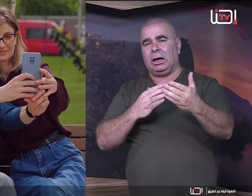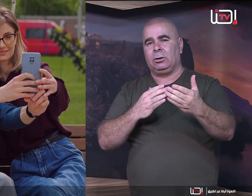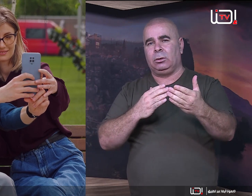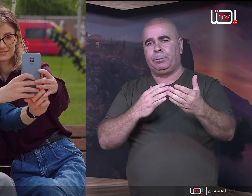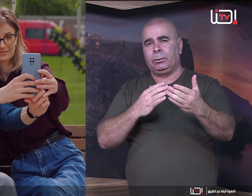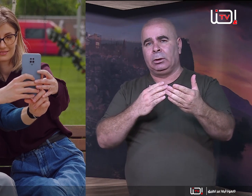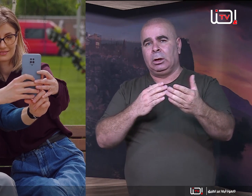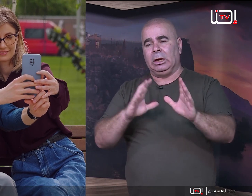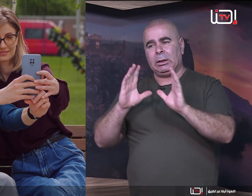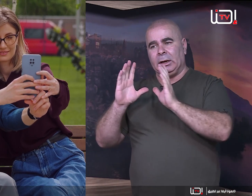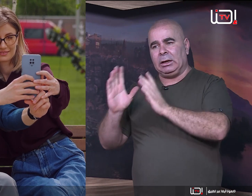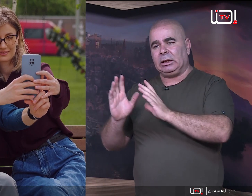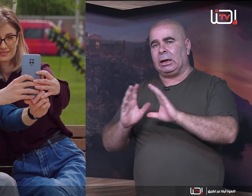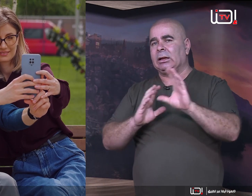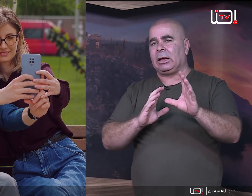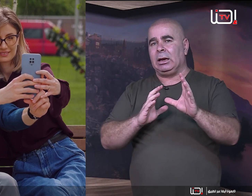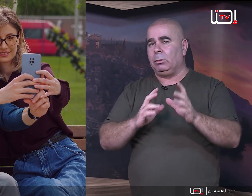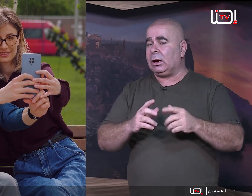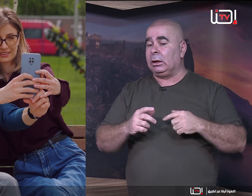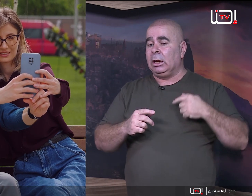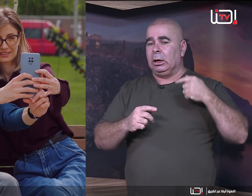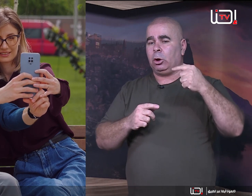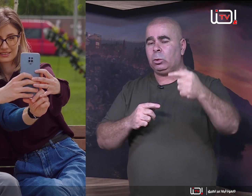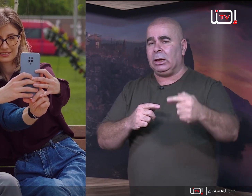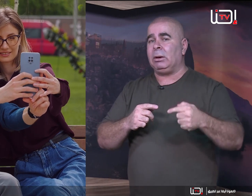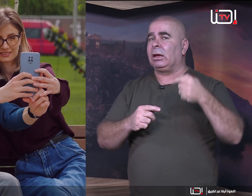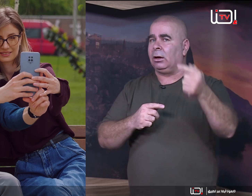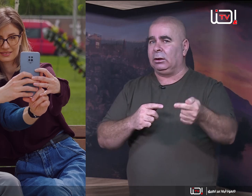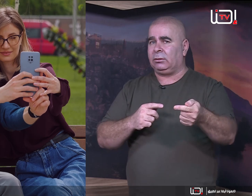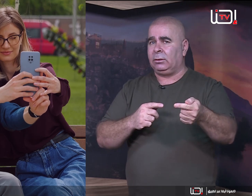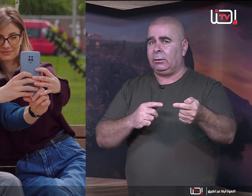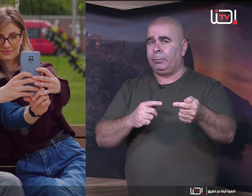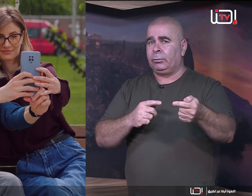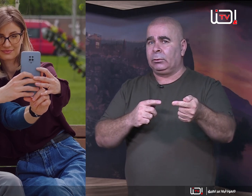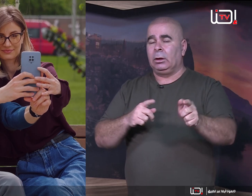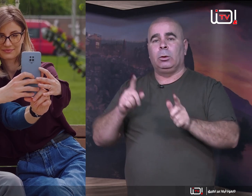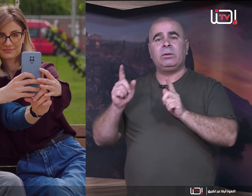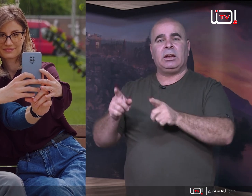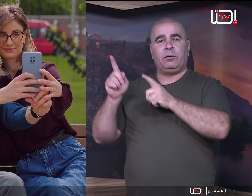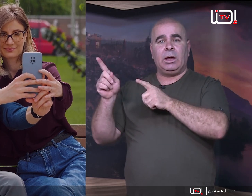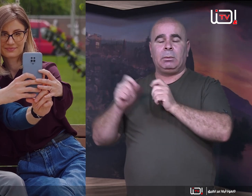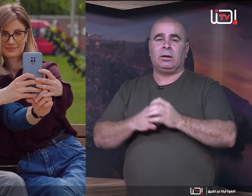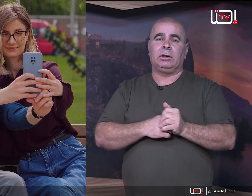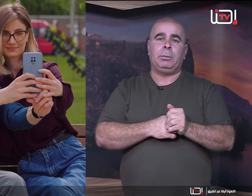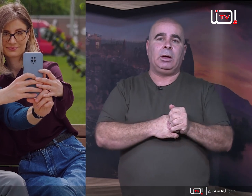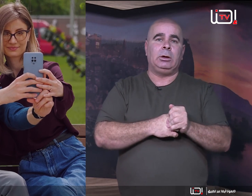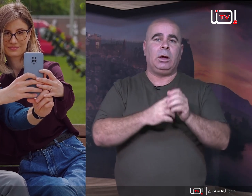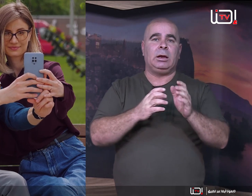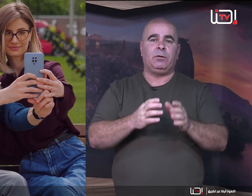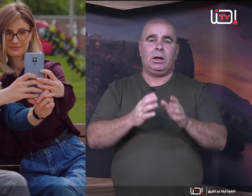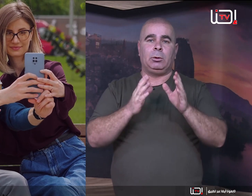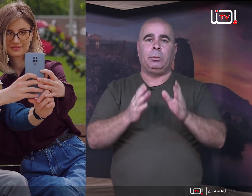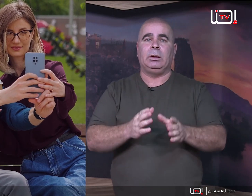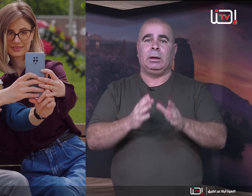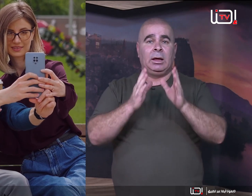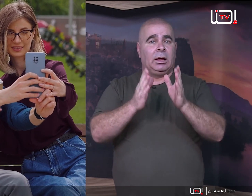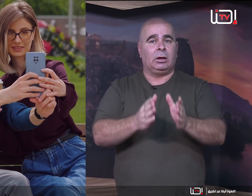المنظر لحالكم هي طبعا نيتها ان ب تتعلم ولكن الخطوه اللي عملتها هي غلط وصل افلام لخطيبها انه هي